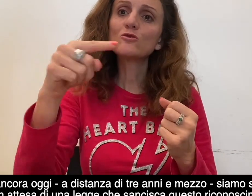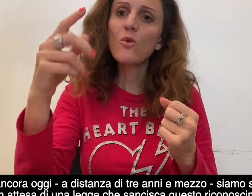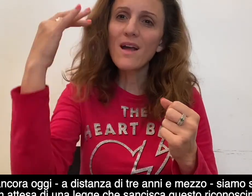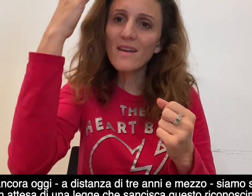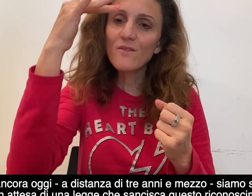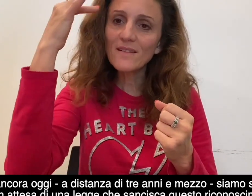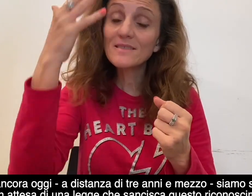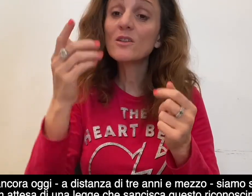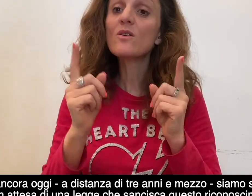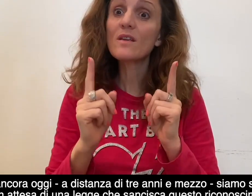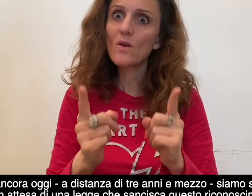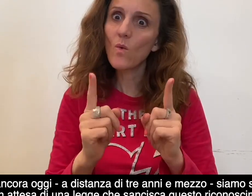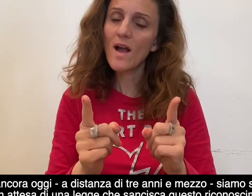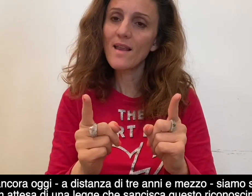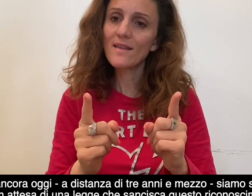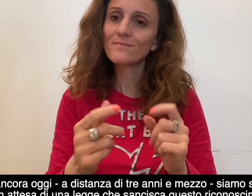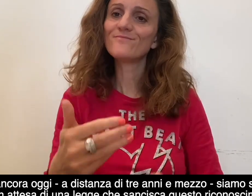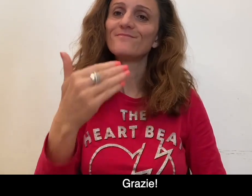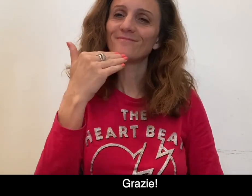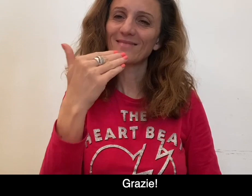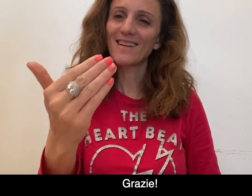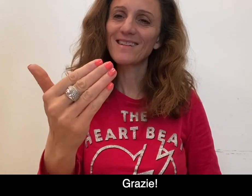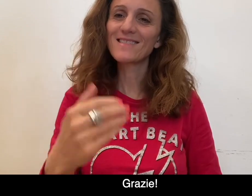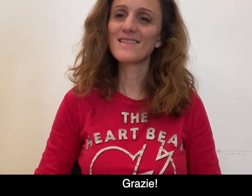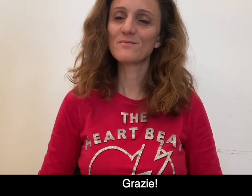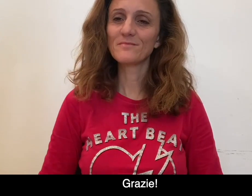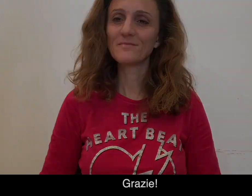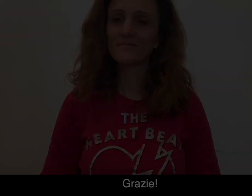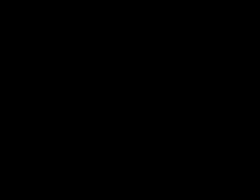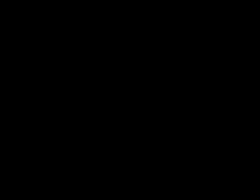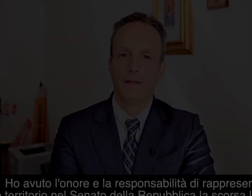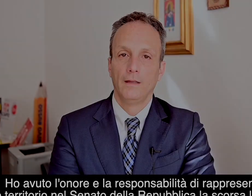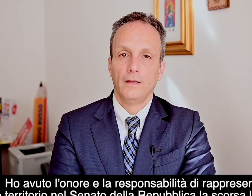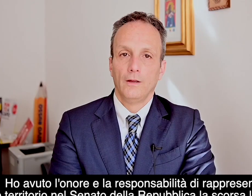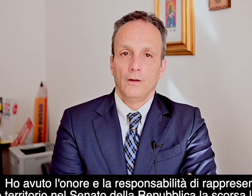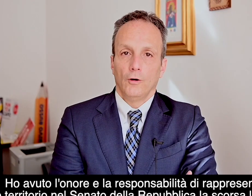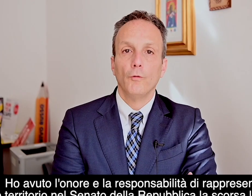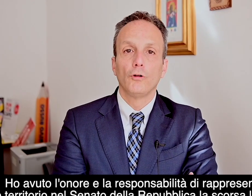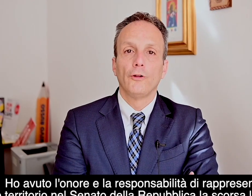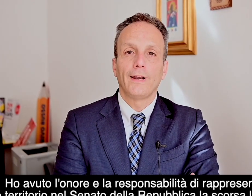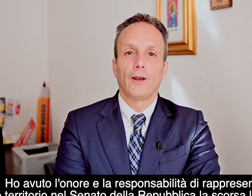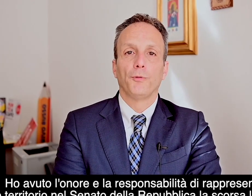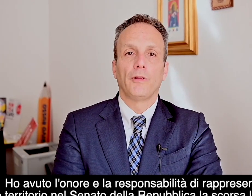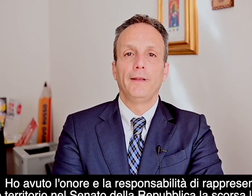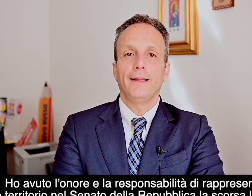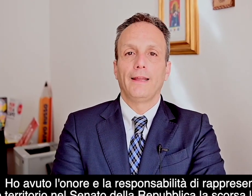che sancisca questo riconoscimento non la ringraziamo ho avuto l'onore e la responsabilità di rappresentare